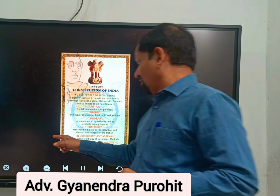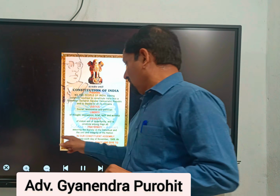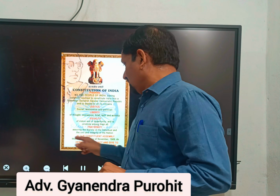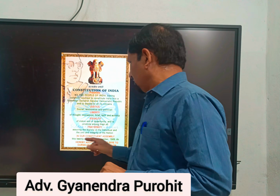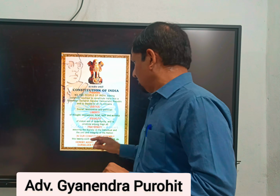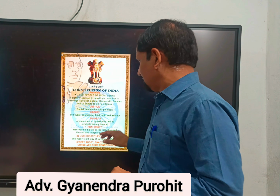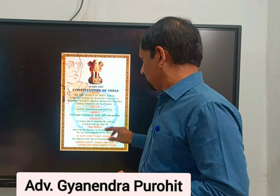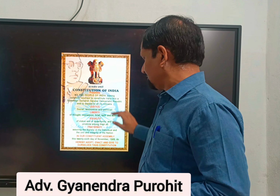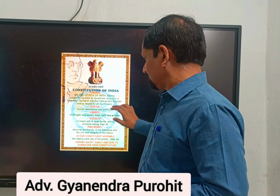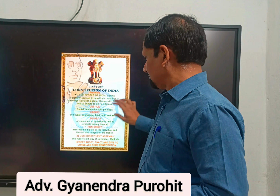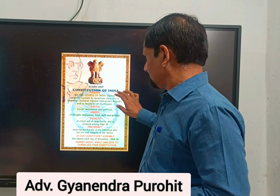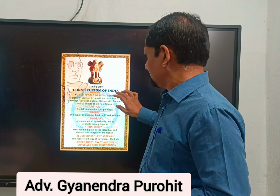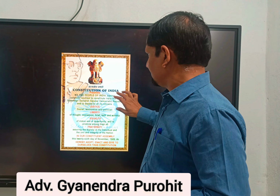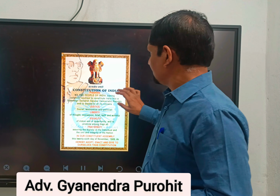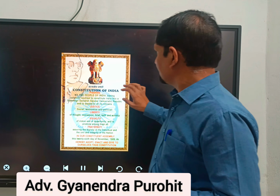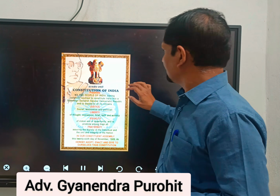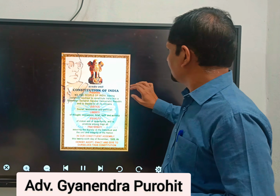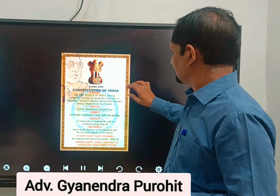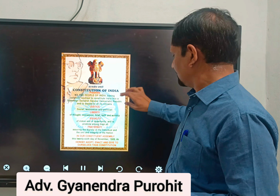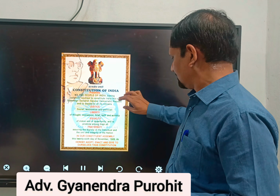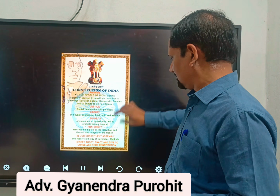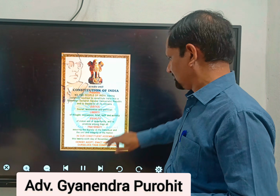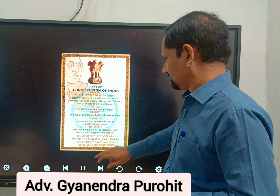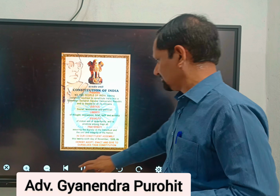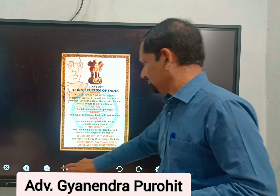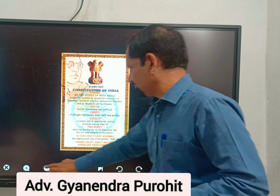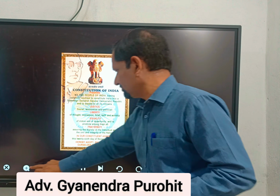प्रस्तावना में इसको उल्लेखित किया गया विशेष रूप से।